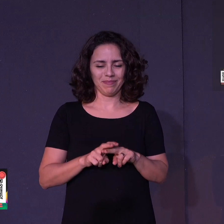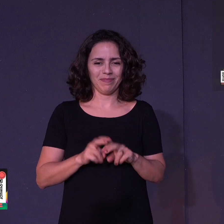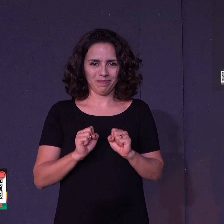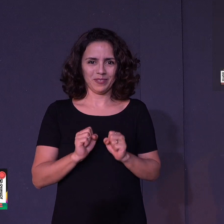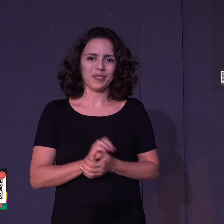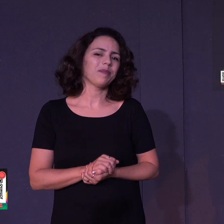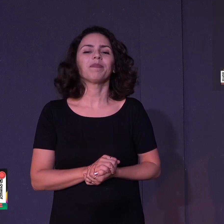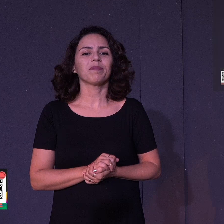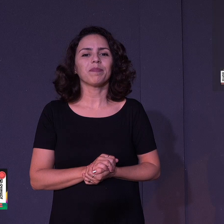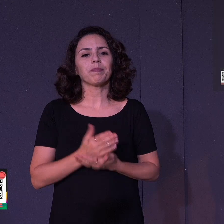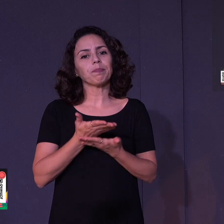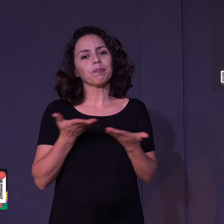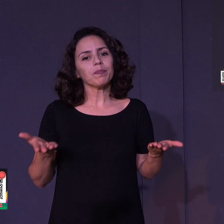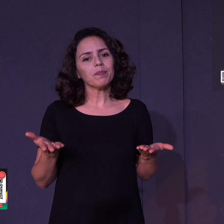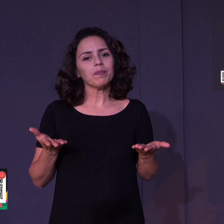Meus irmãos,